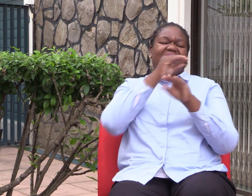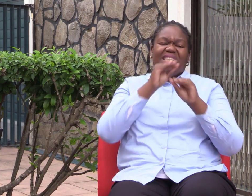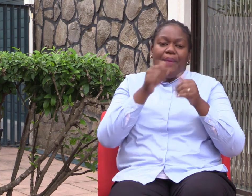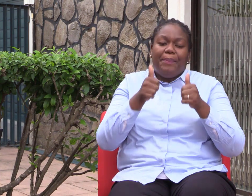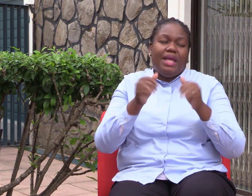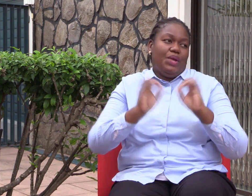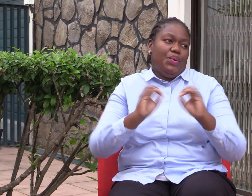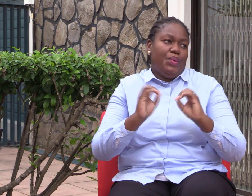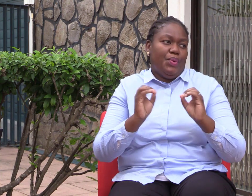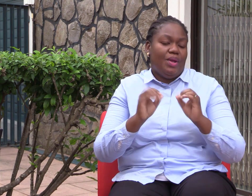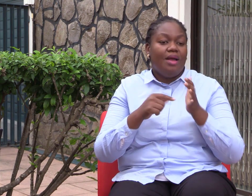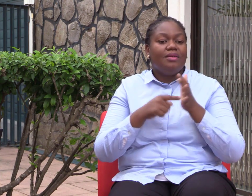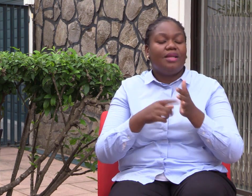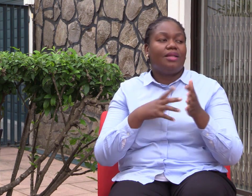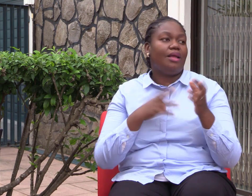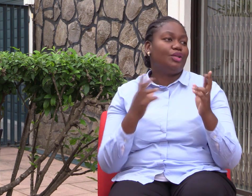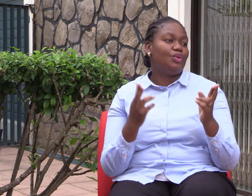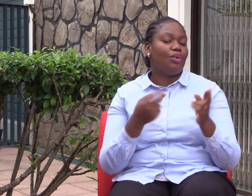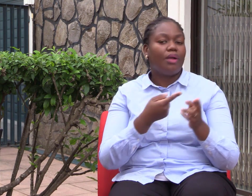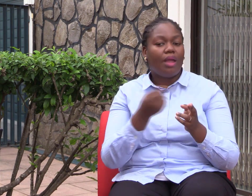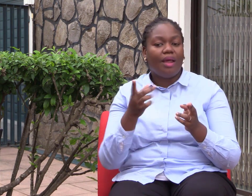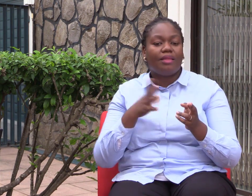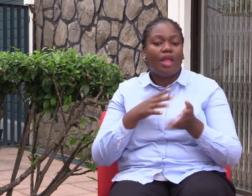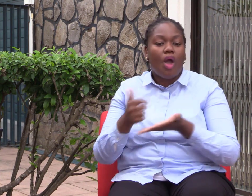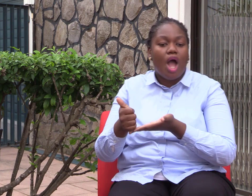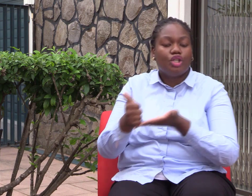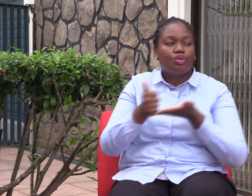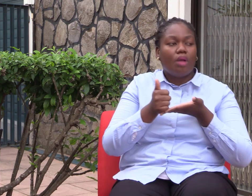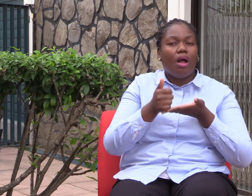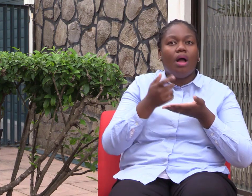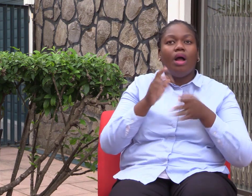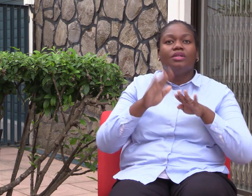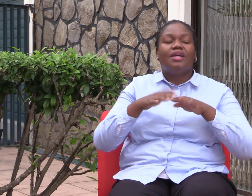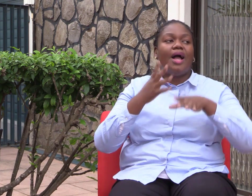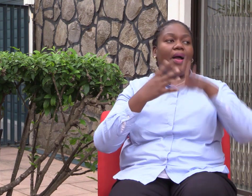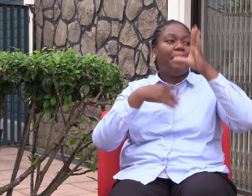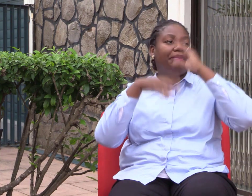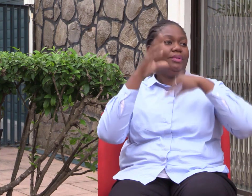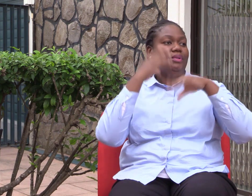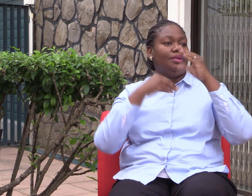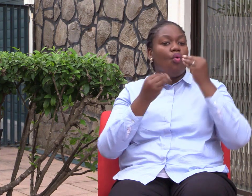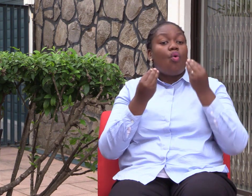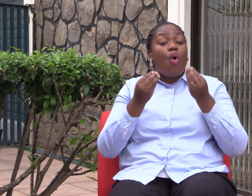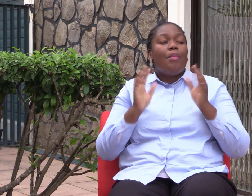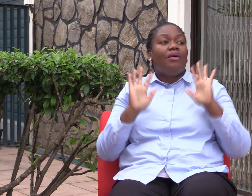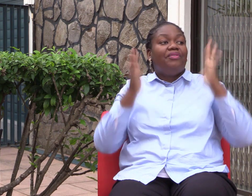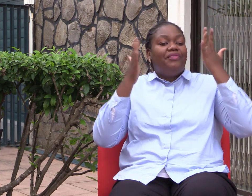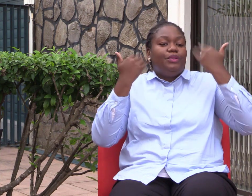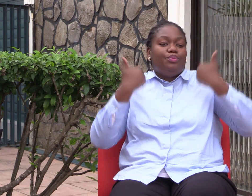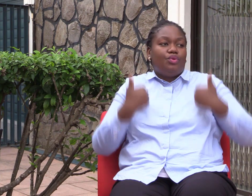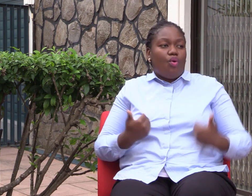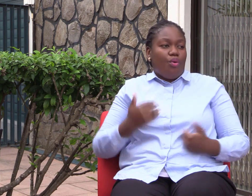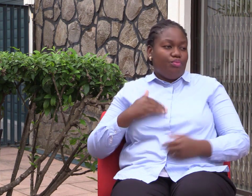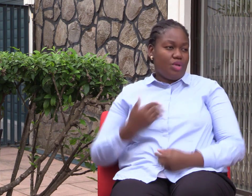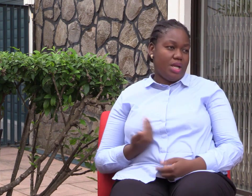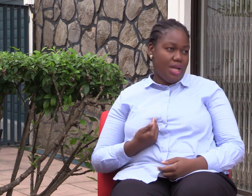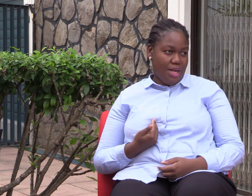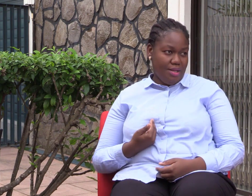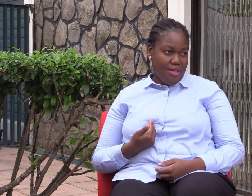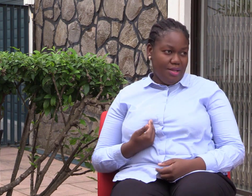em casa ou antes, eu não tinha esta informação, mas tive o apoio como pessoa,